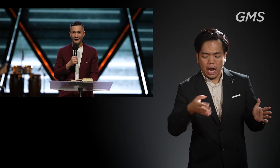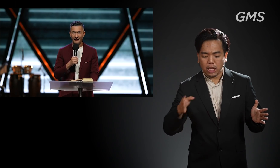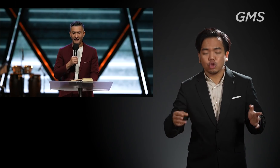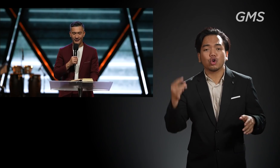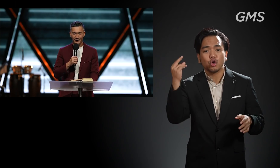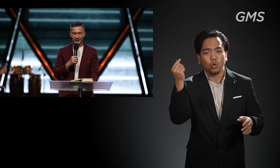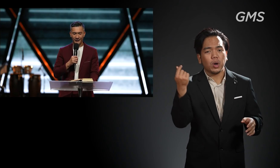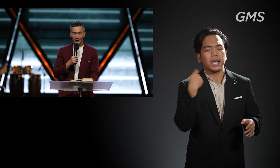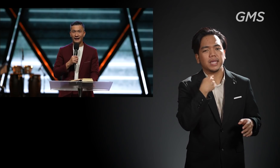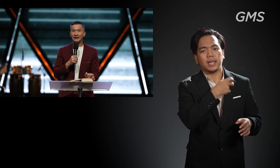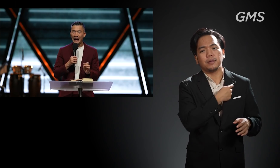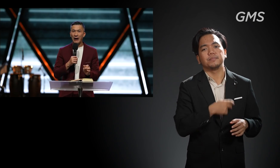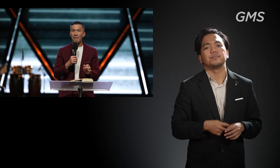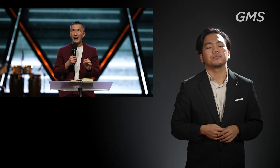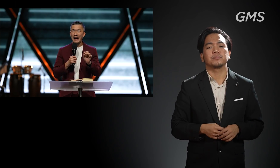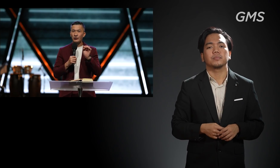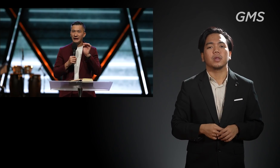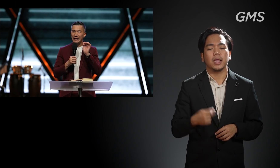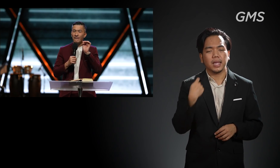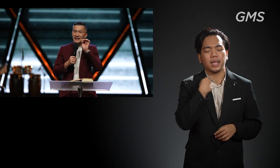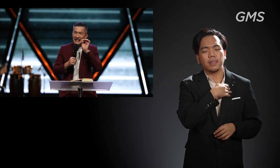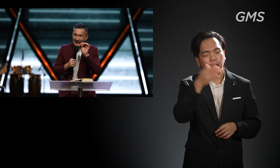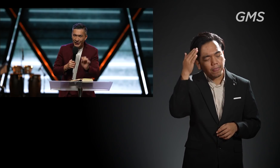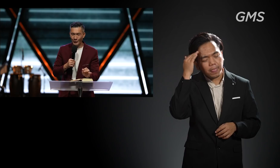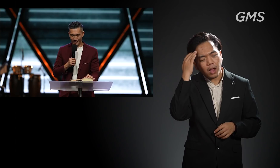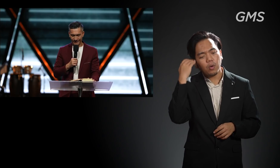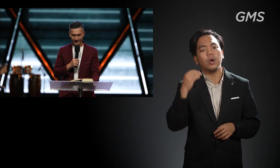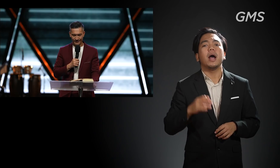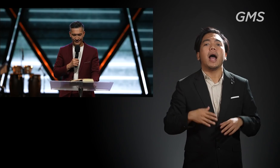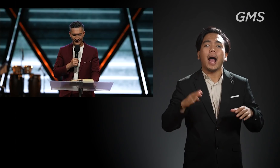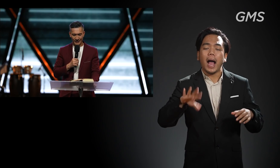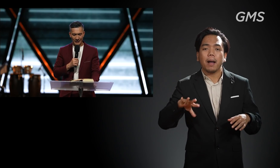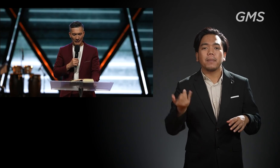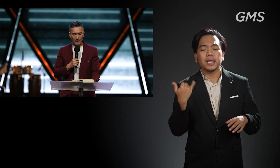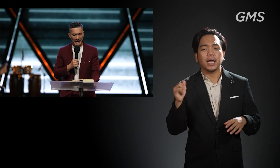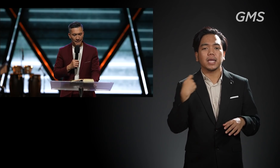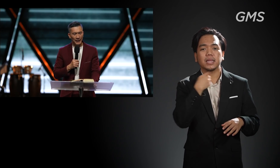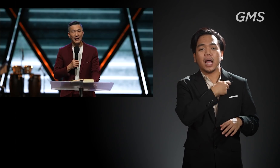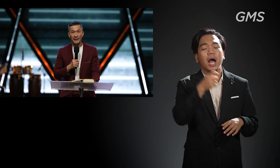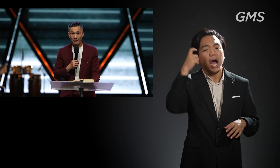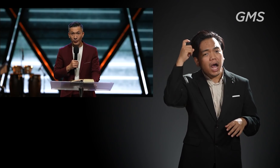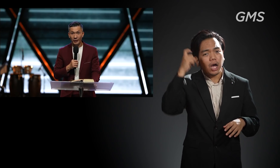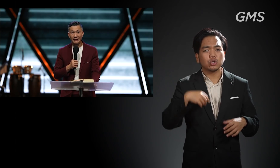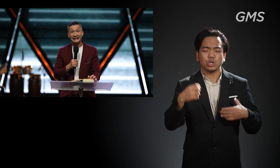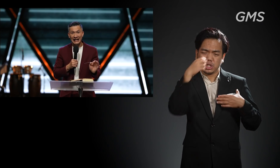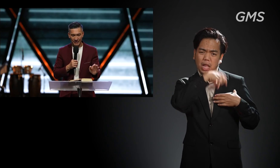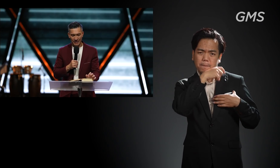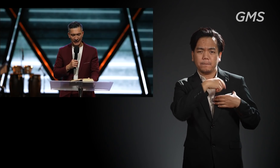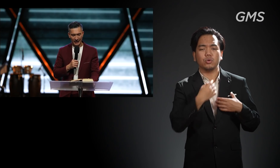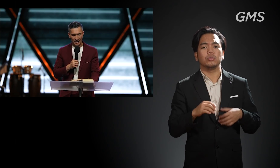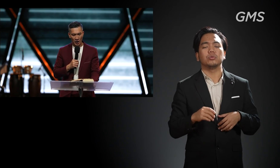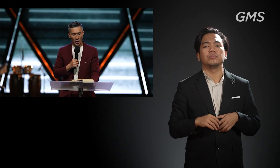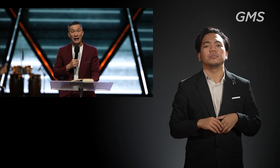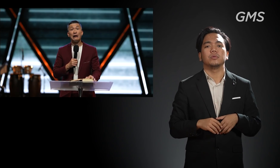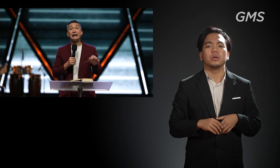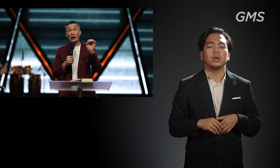mengaturnya. Kita tahu apa yang harus kita investasikan dulu. Benih bagi para penabur ditanam